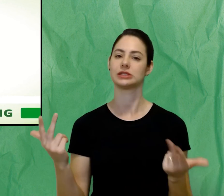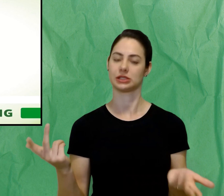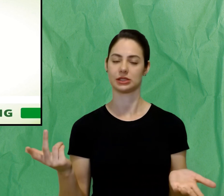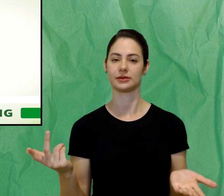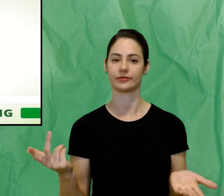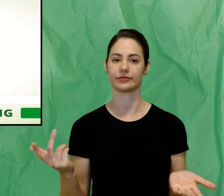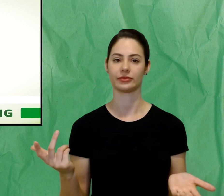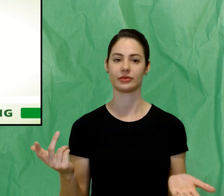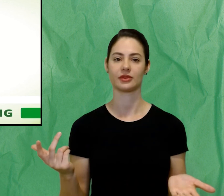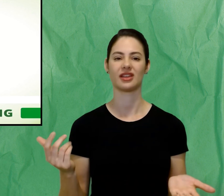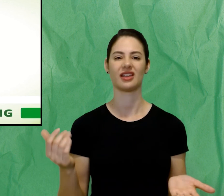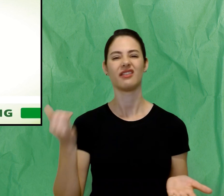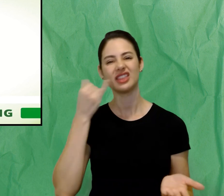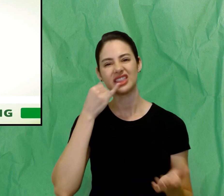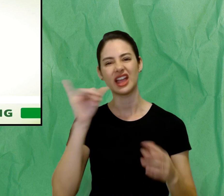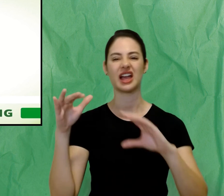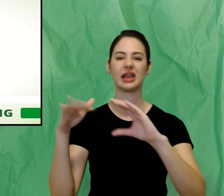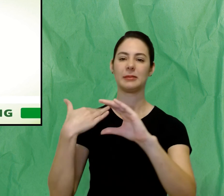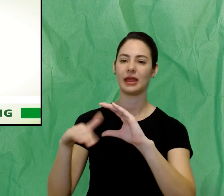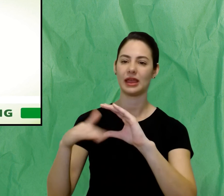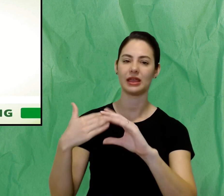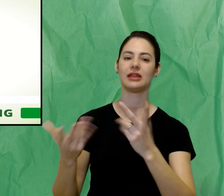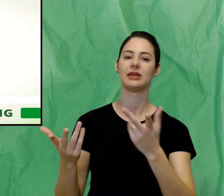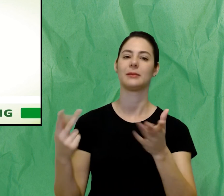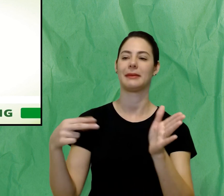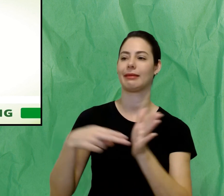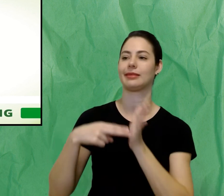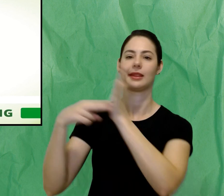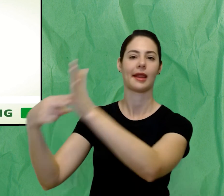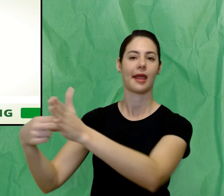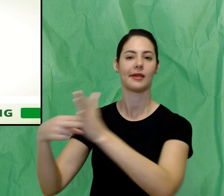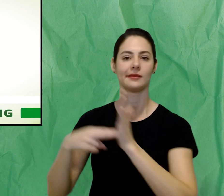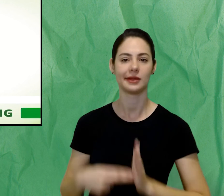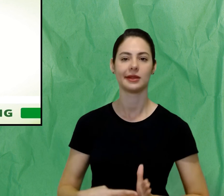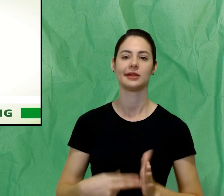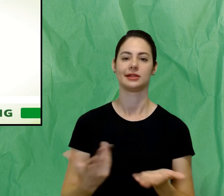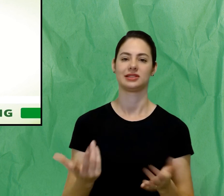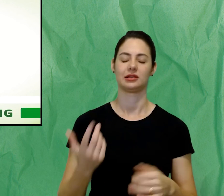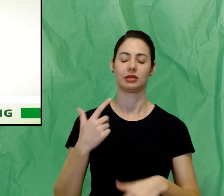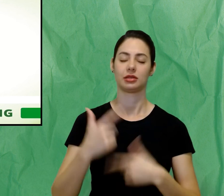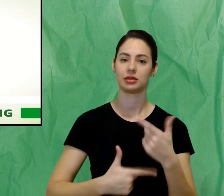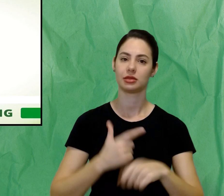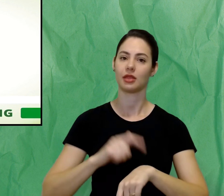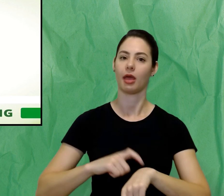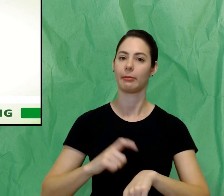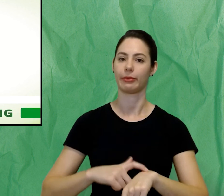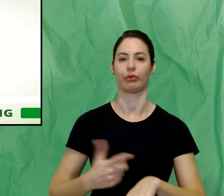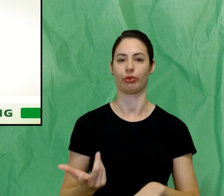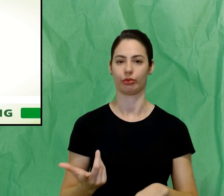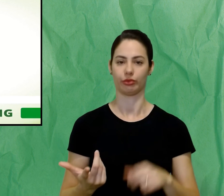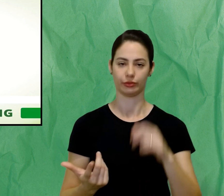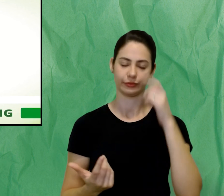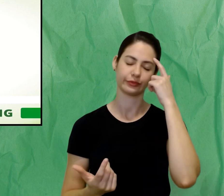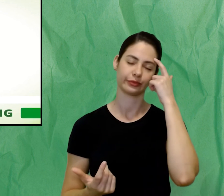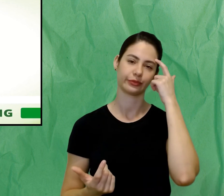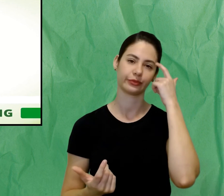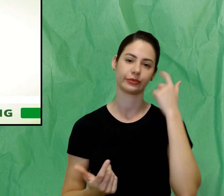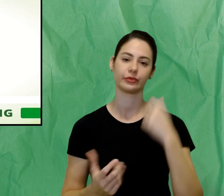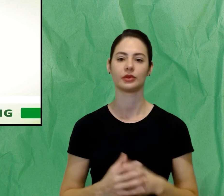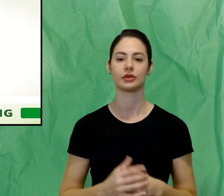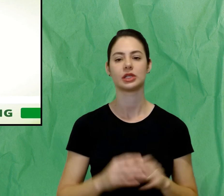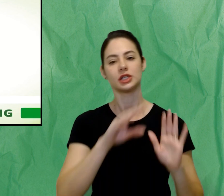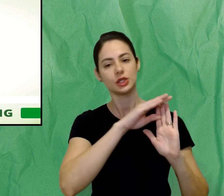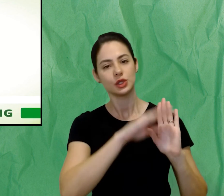faltando alguma coisa. Evitar de ficar mandando e-mail, pendrive, coisas que vão aí sugando o nosso tempo